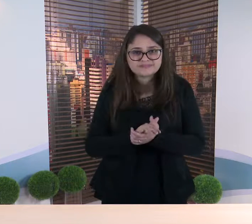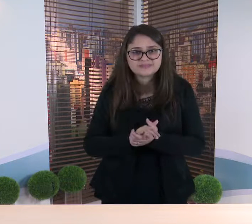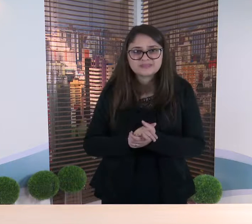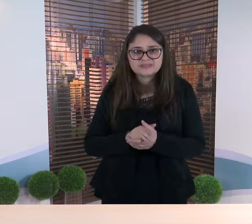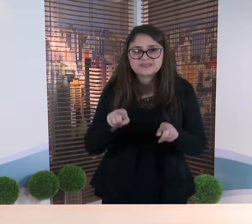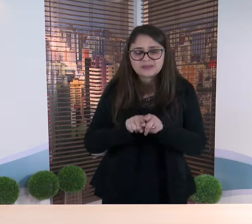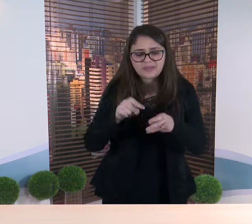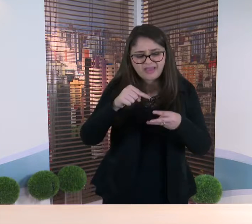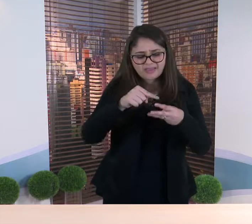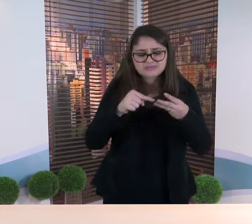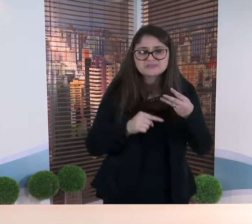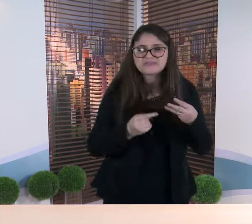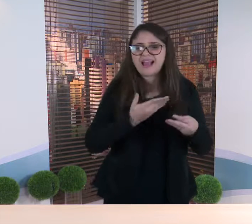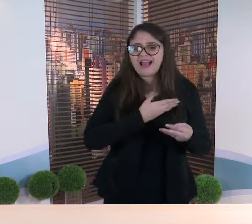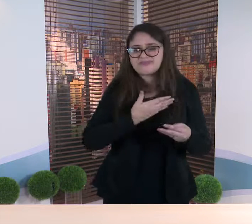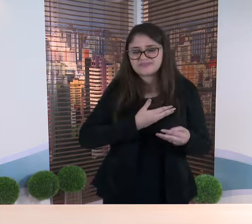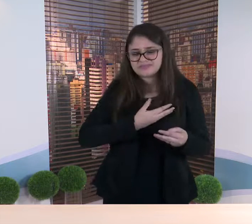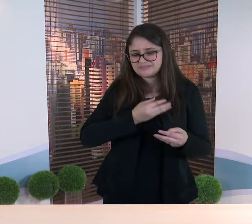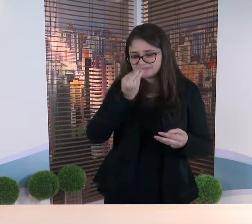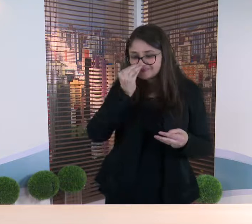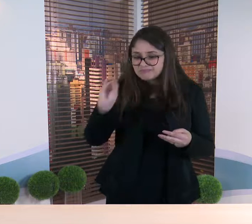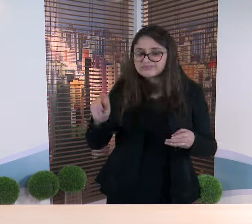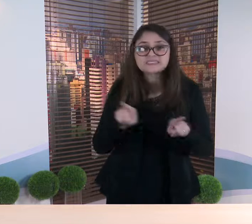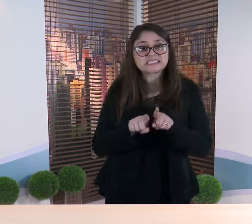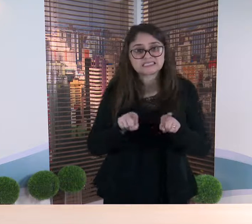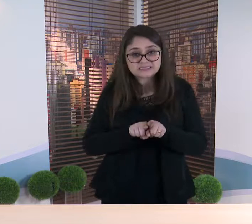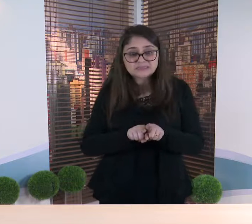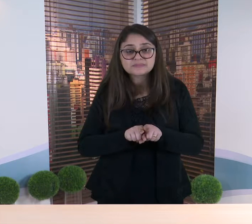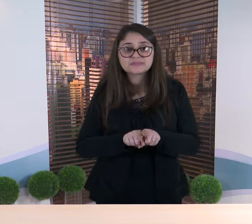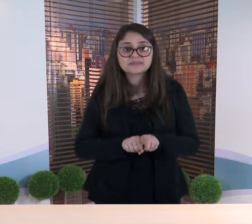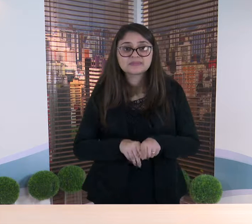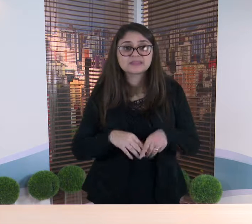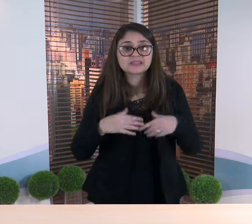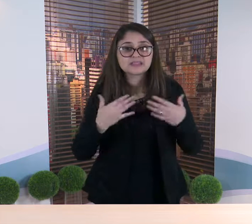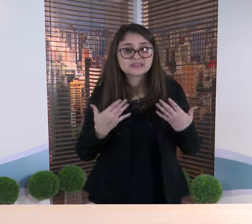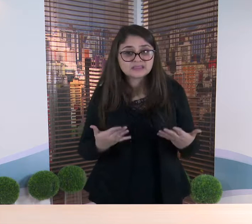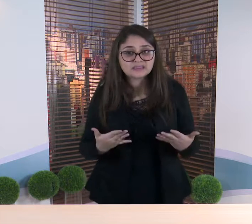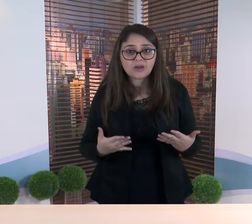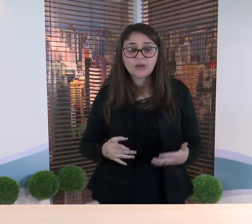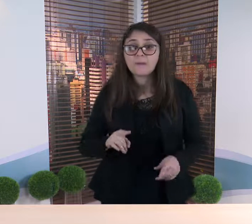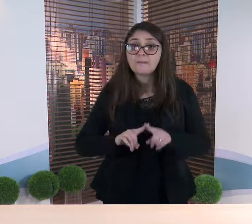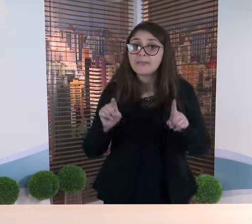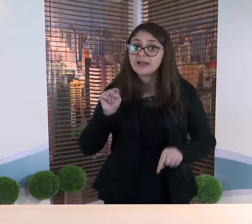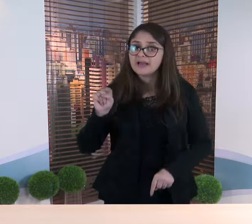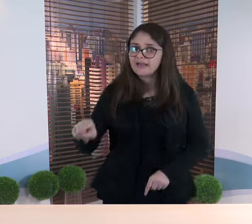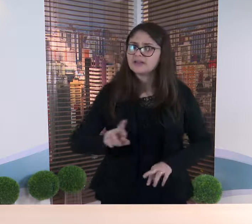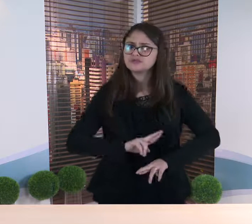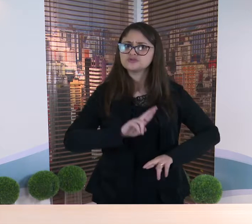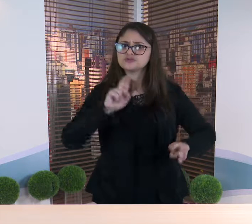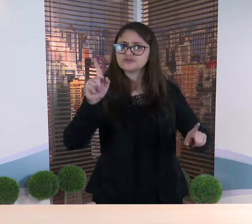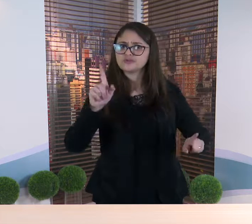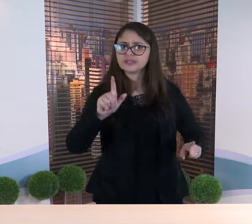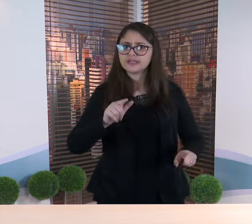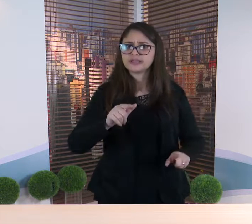pela reprovação social. Contudo, Jó difere dos pagãos antigos e